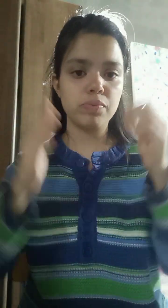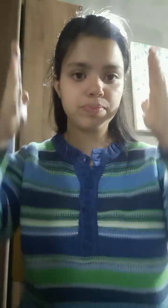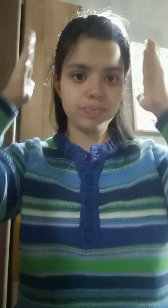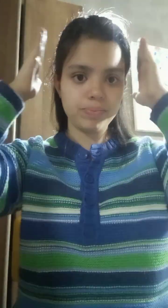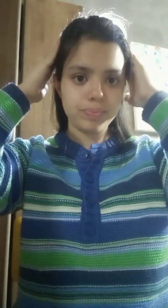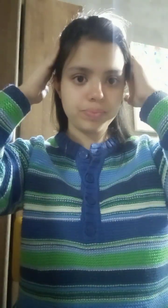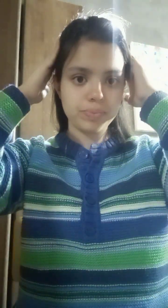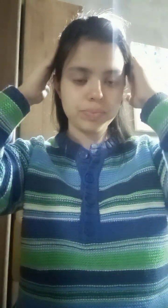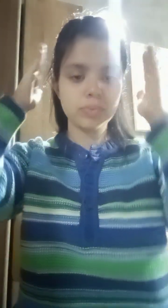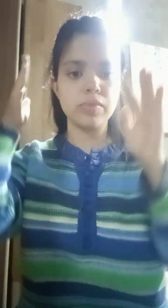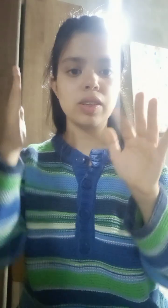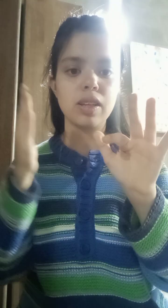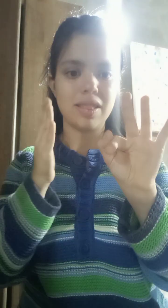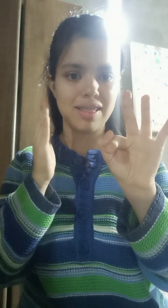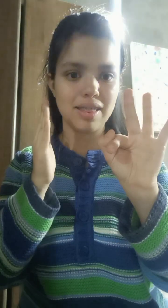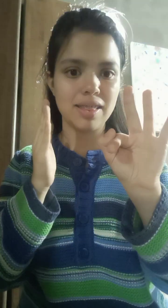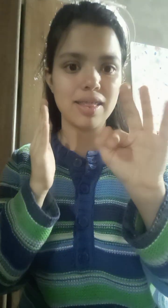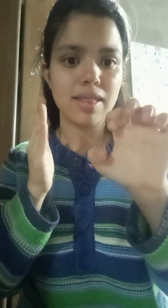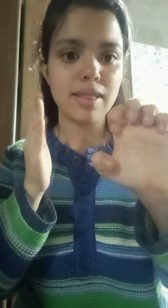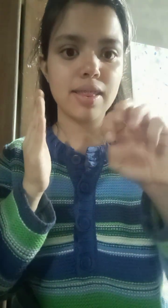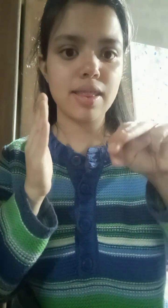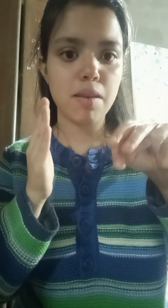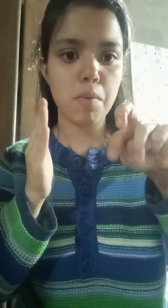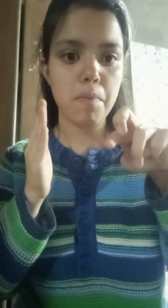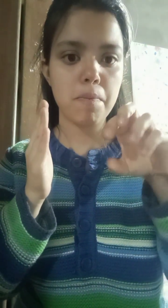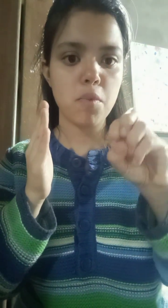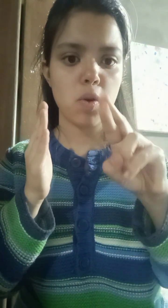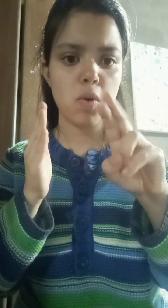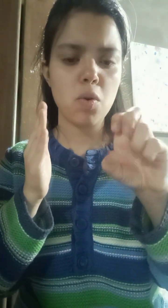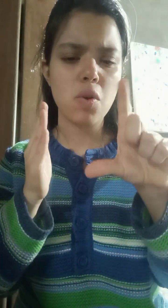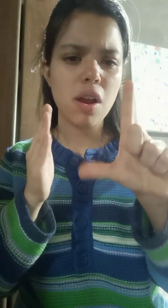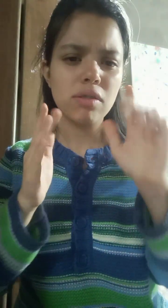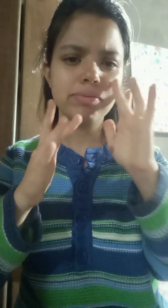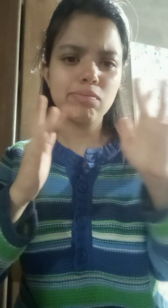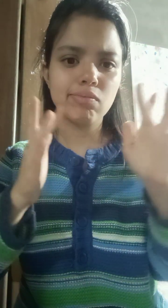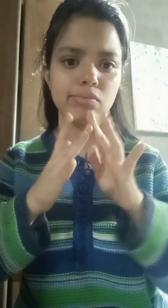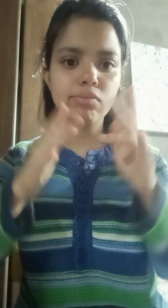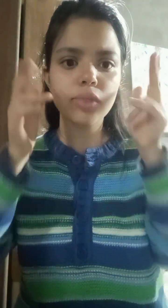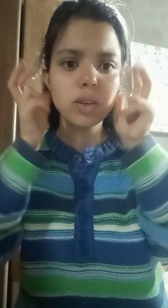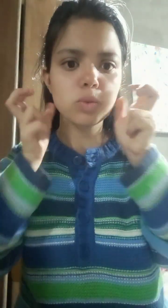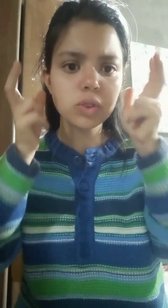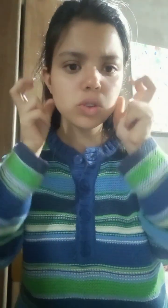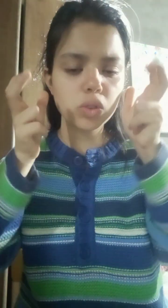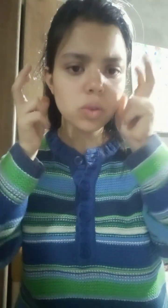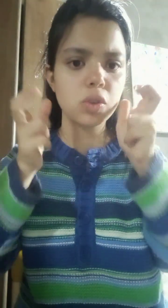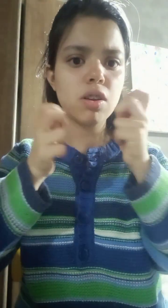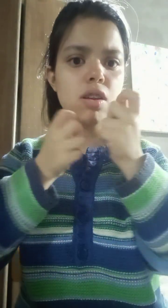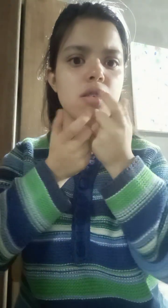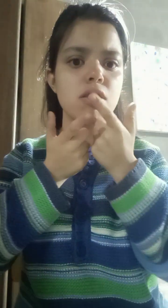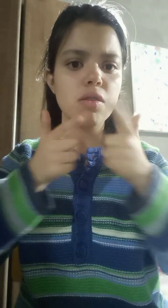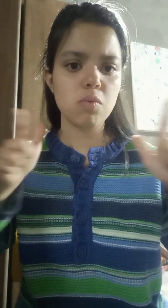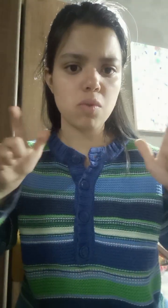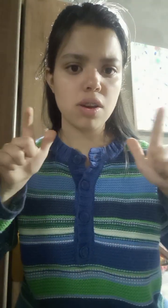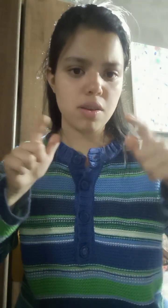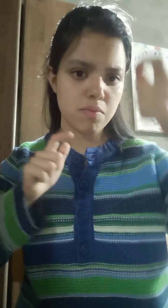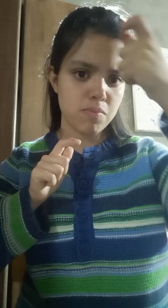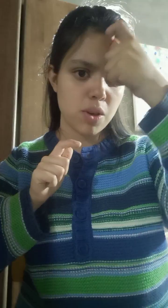es el encargado de la audición, el lenguaje y la memoria. Ahí está más abajito al